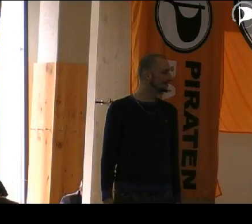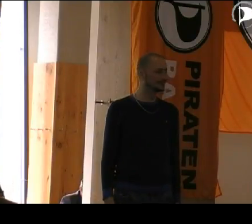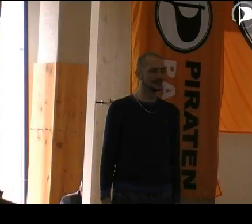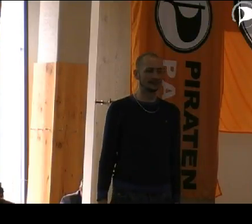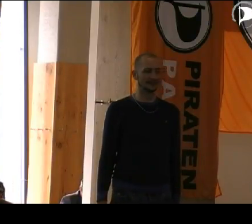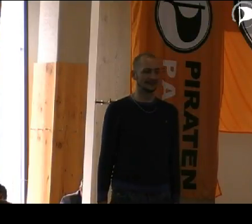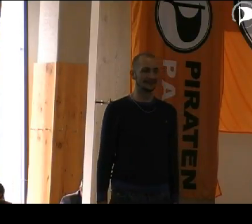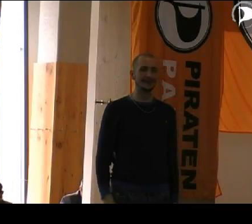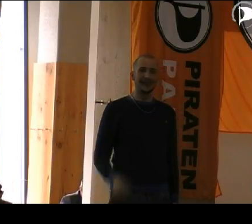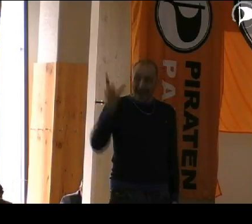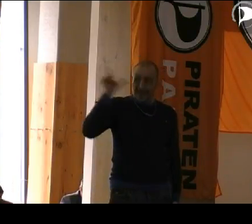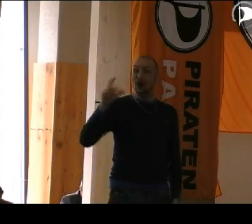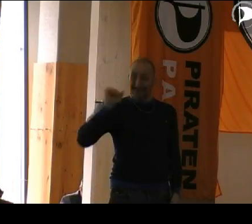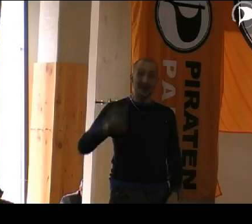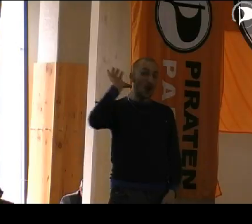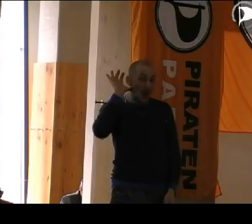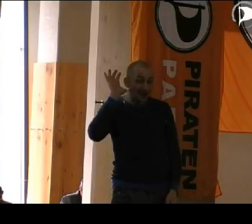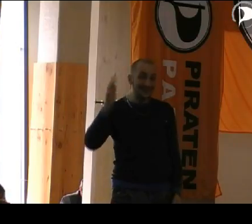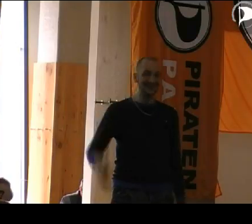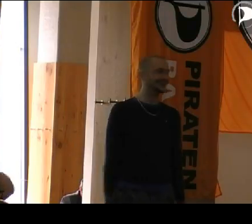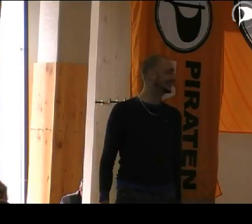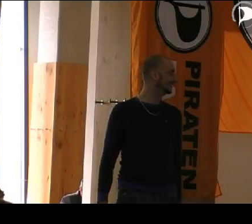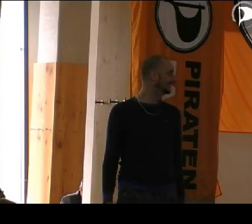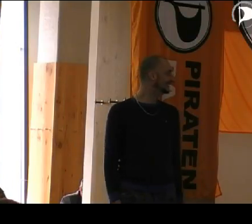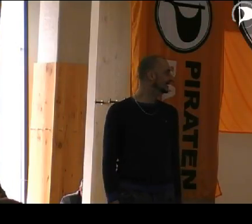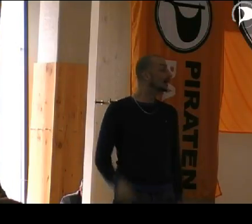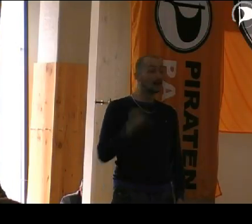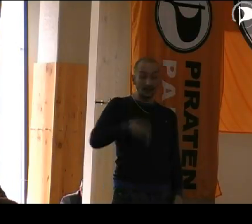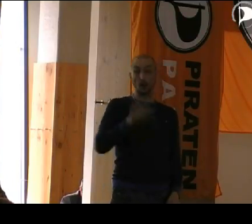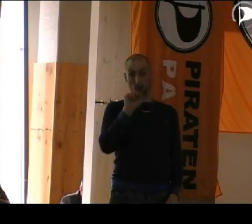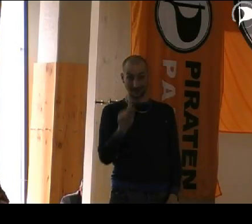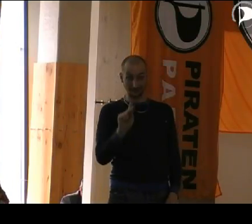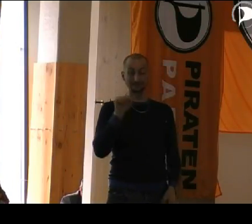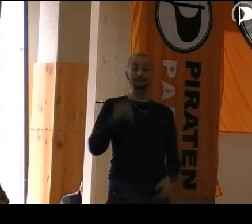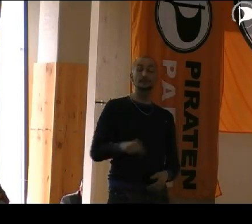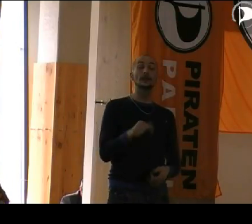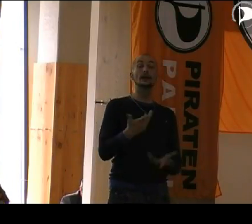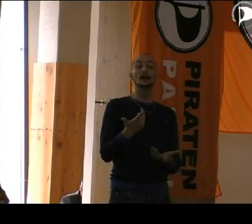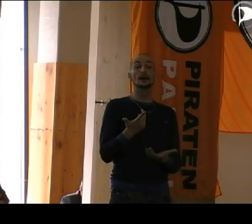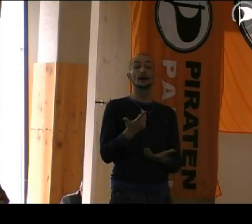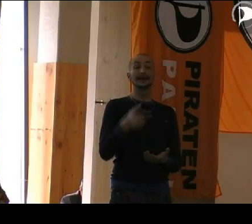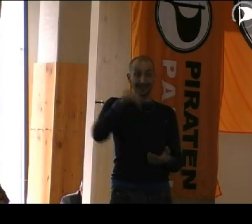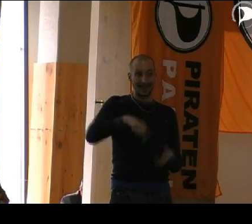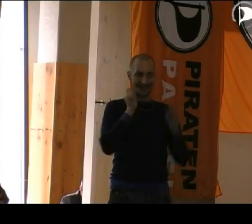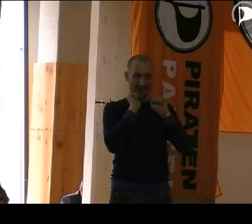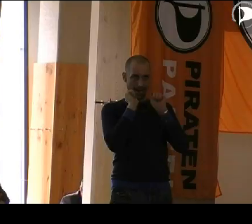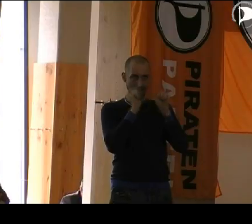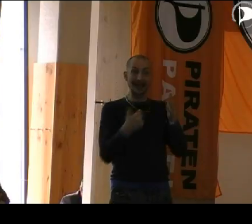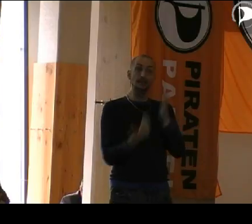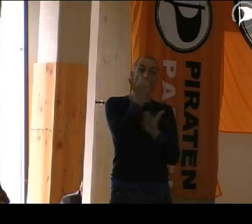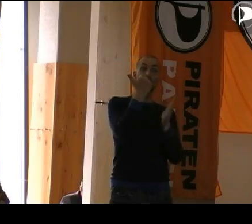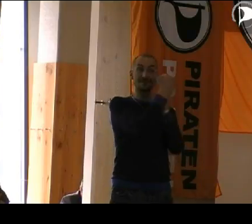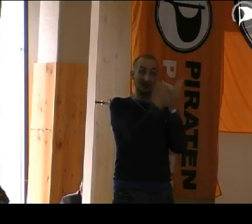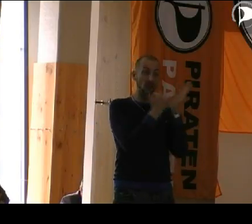laut genug okay wir haben diesen antrag dass die neuwieder